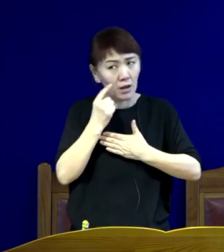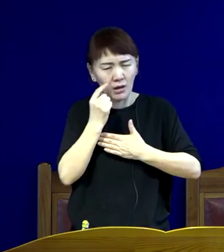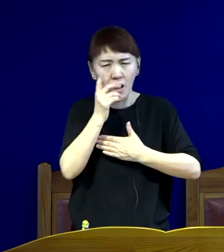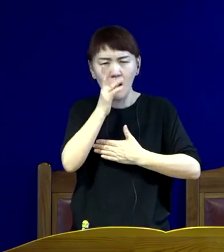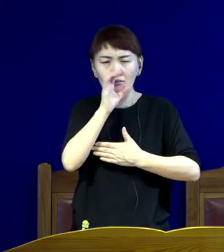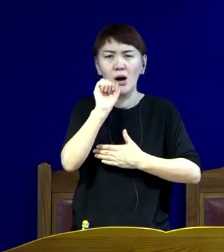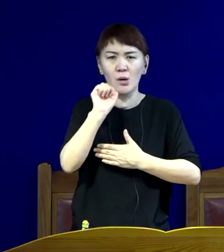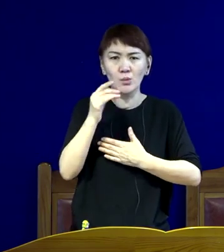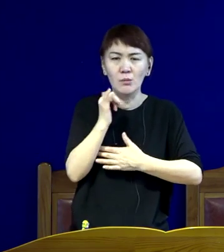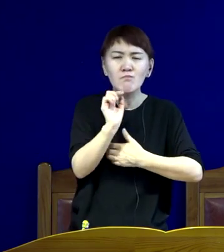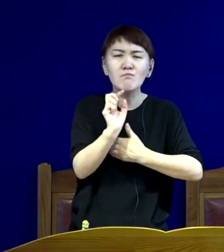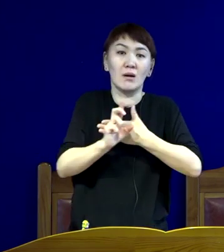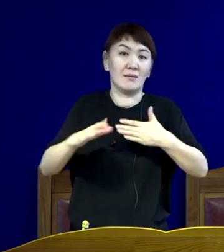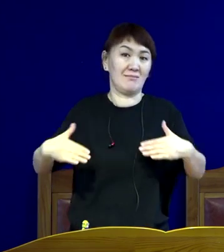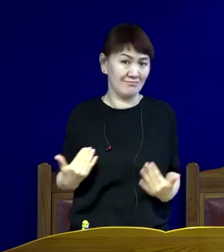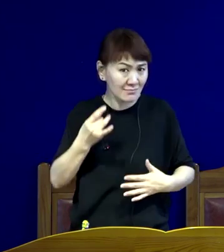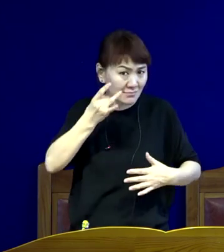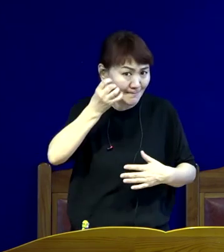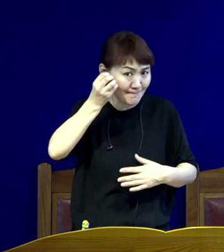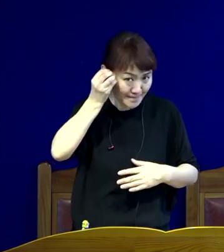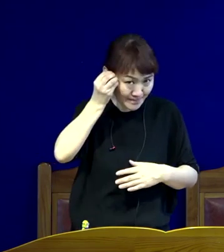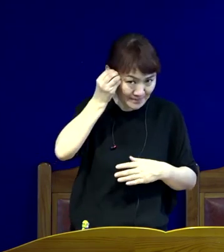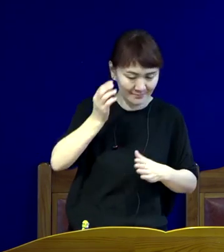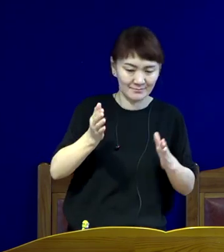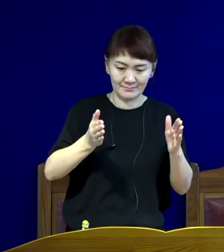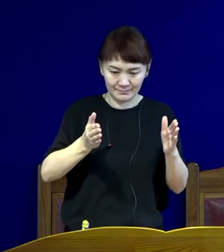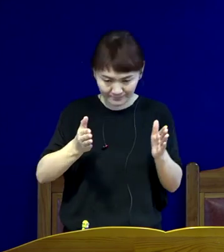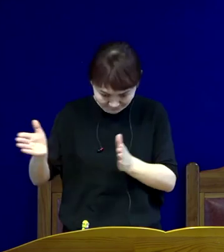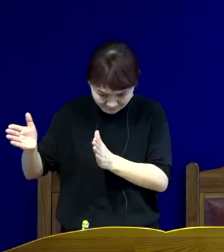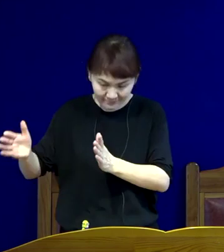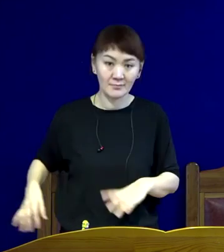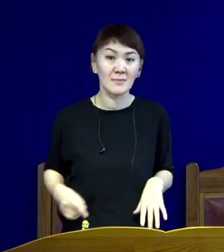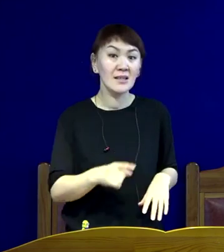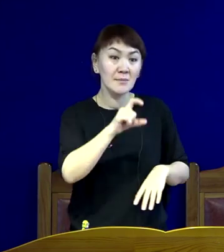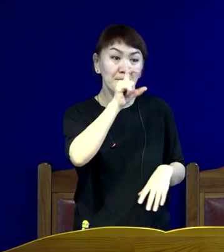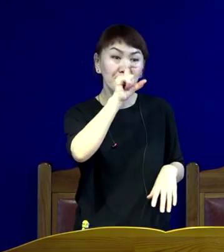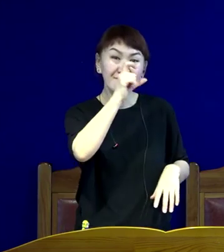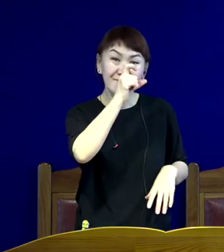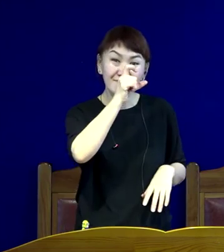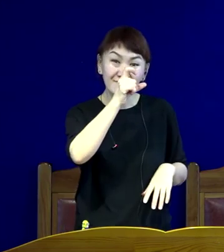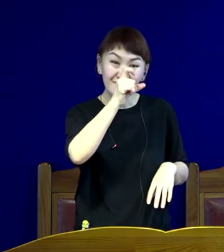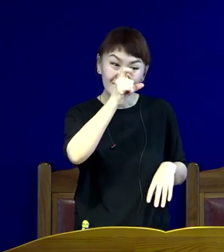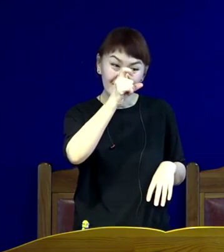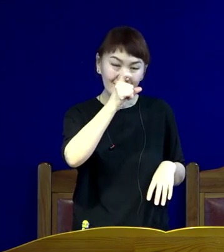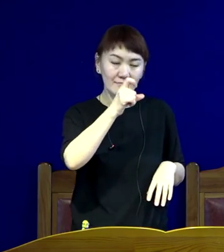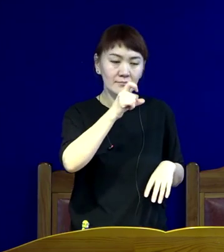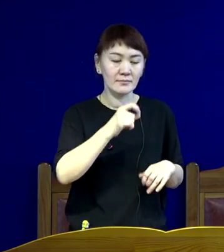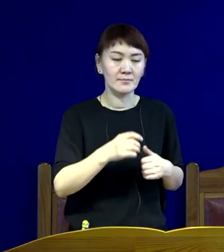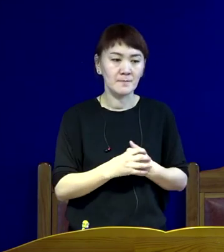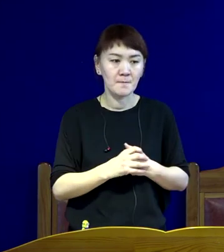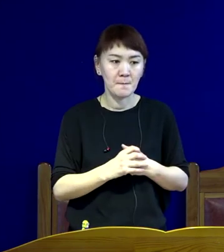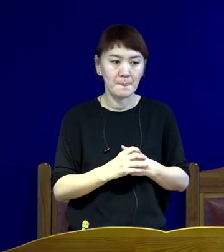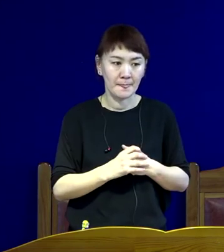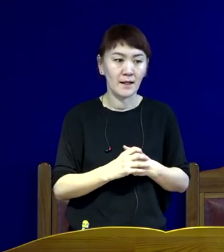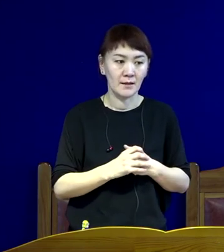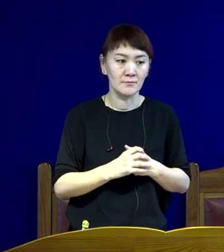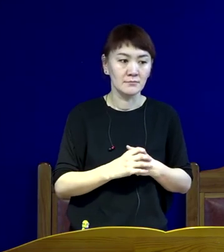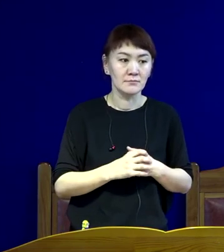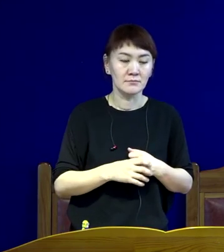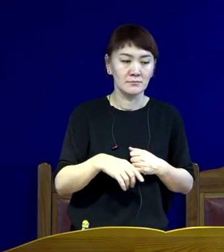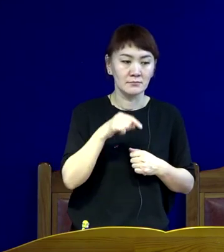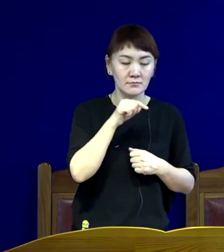Эхнэрүүдийн хувьд бол анэга дэге айдрыг киужанаяа. Гэр бүл салах юм бол эхнэрүүд нь хүүхдүүдээ